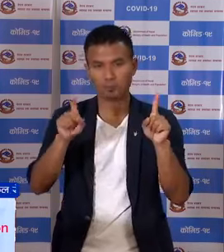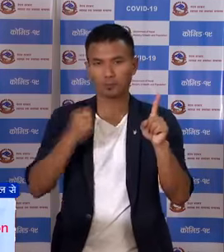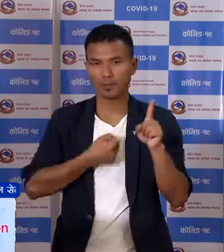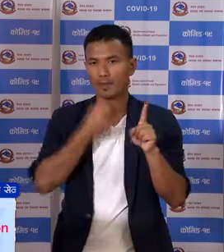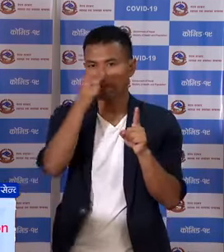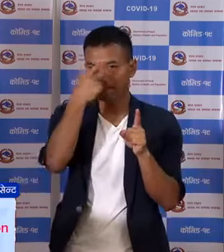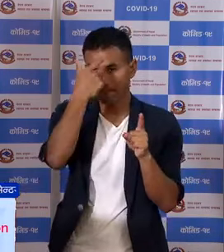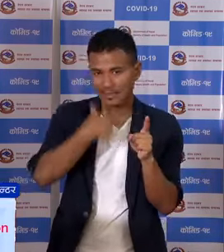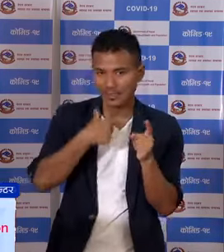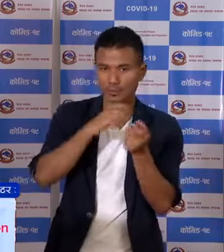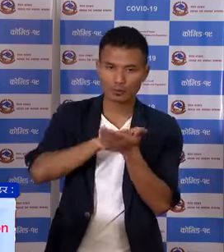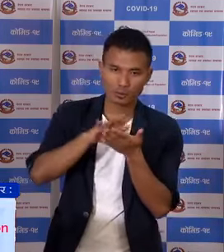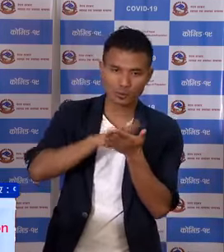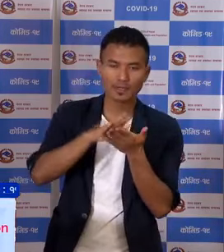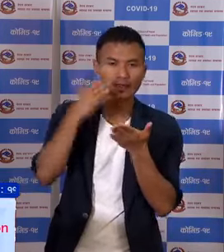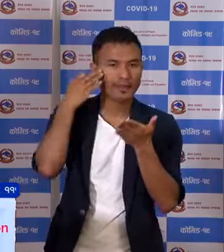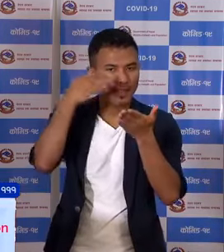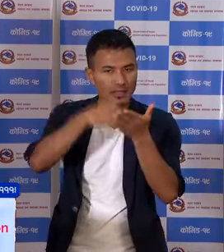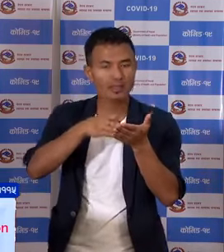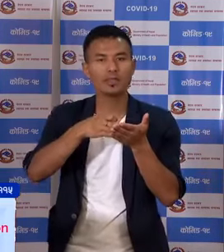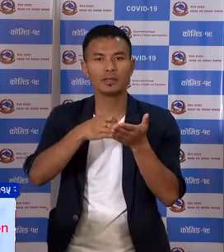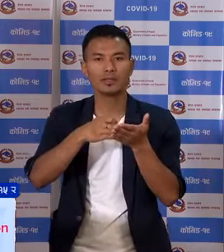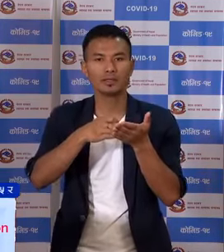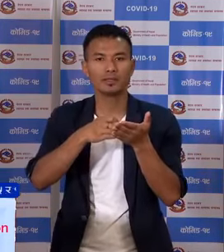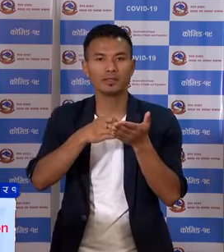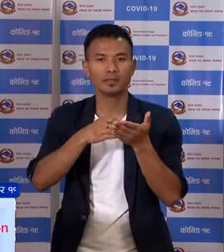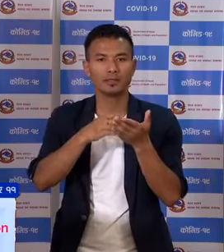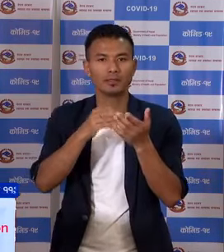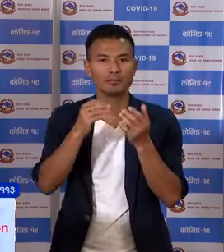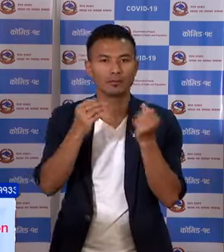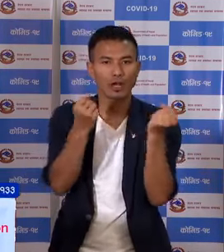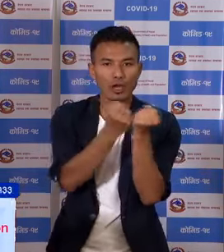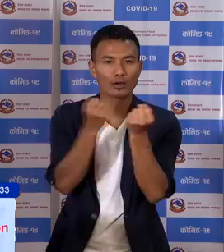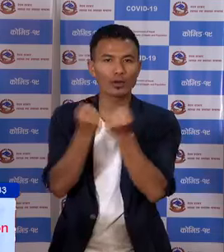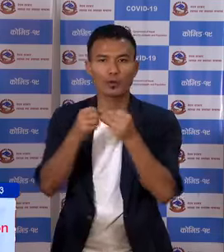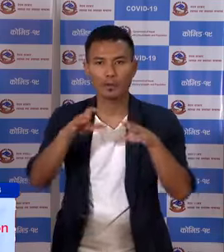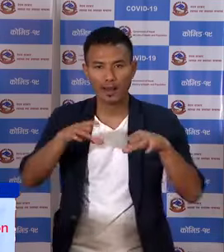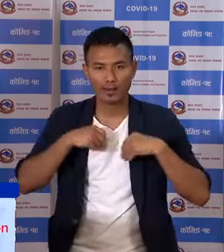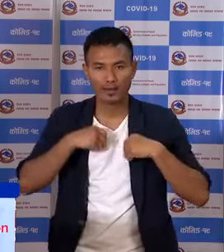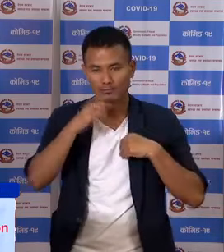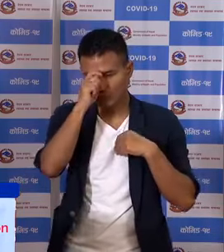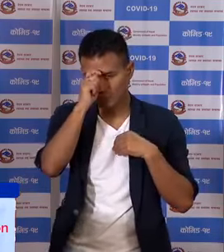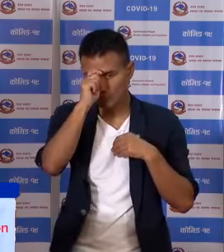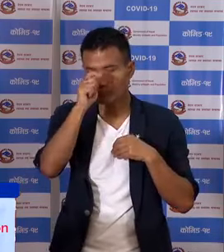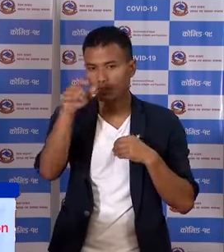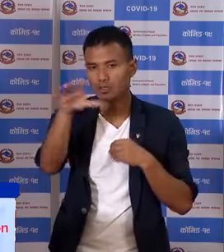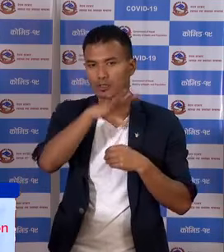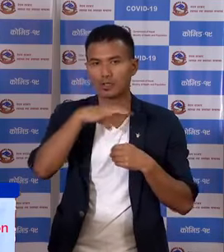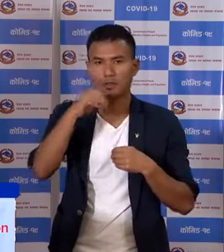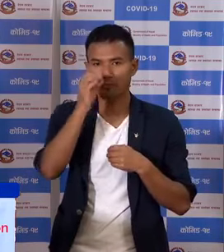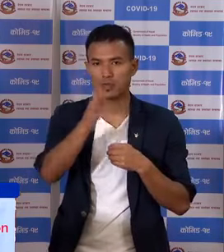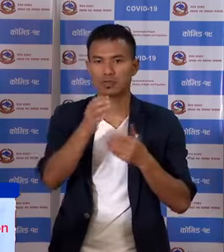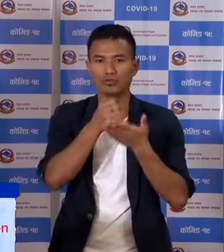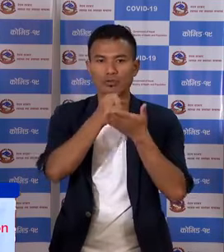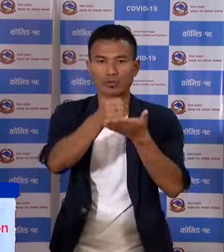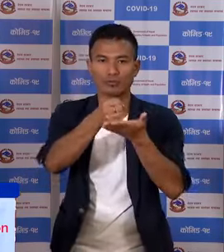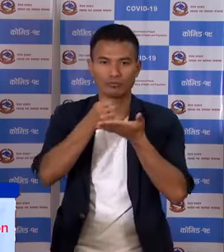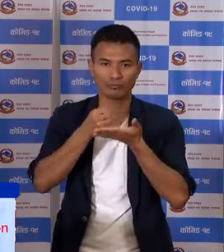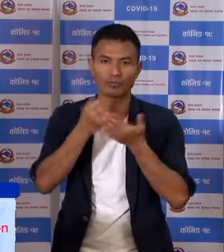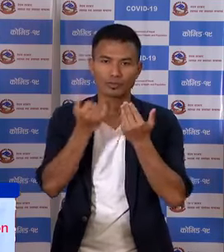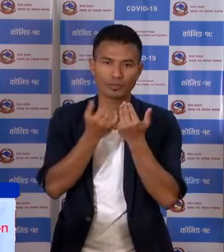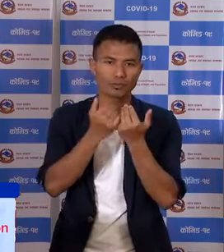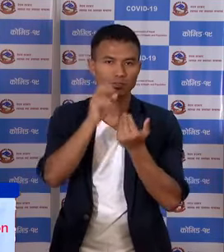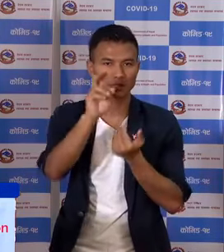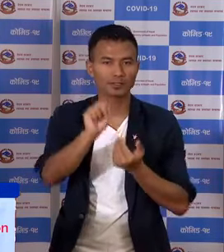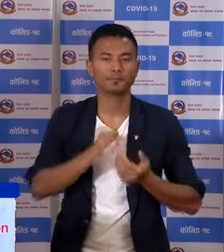आफनो बेक्तिकत सर्षफाई मा ध्यान दियेरा लगडाउन को पालन गरेरा सबयले सबयलाई सहोग गरेरा